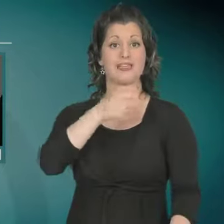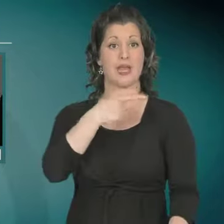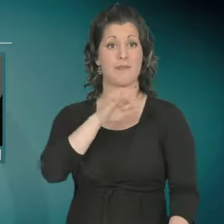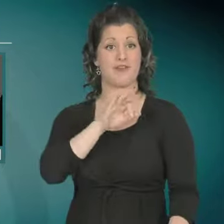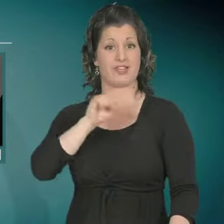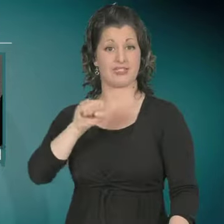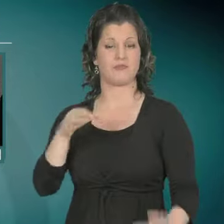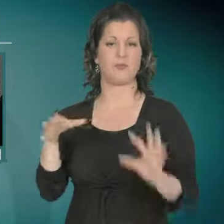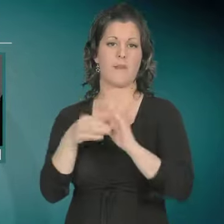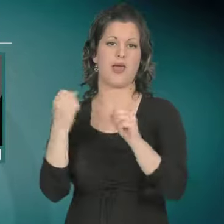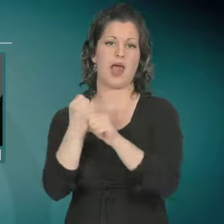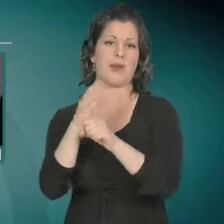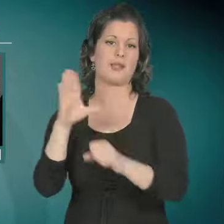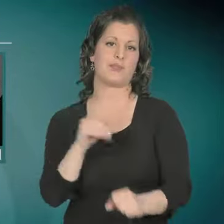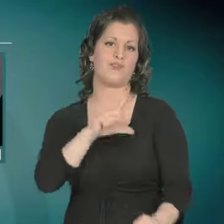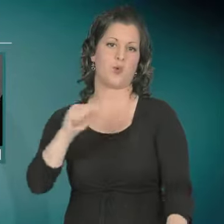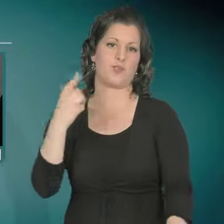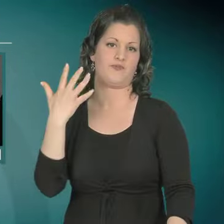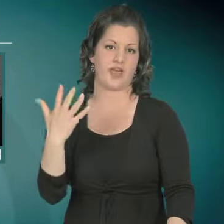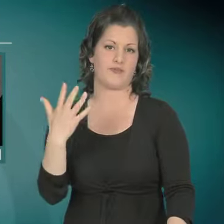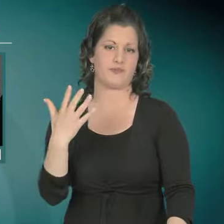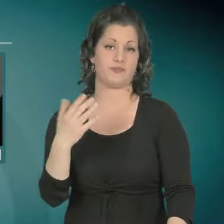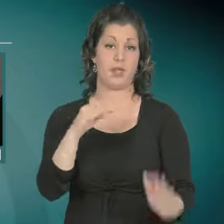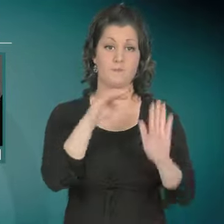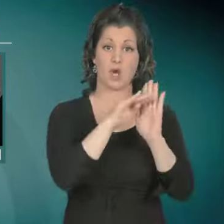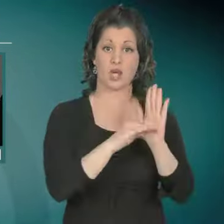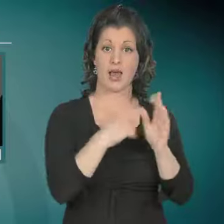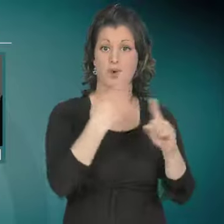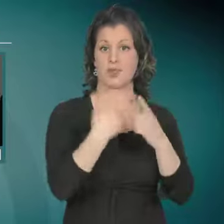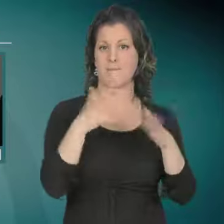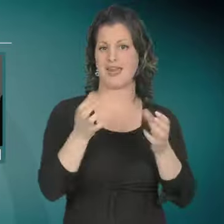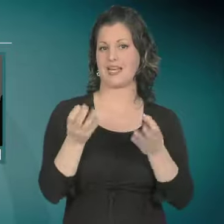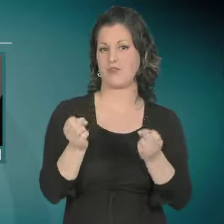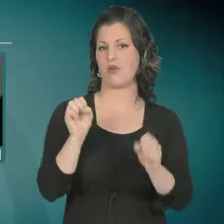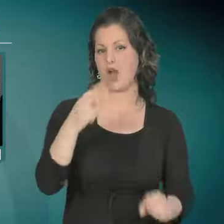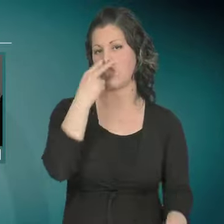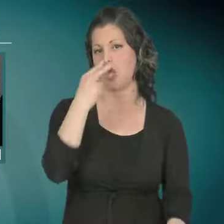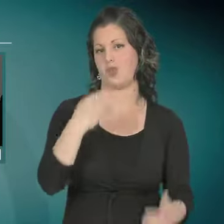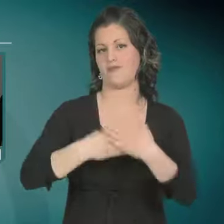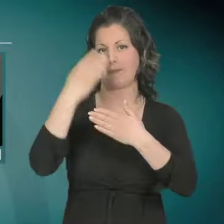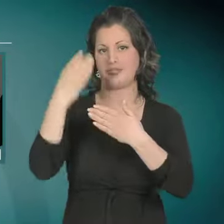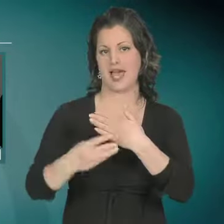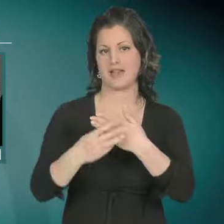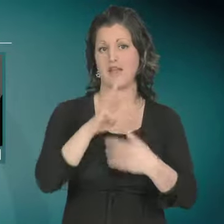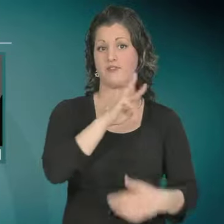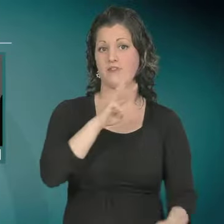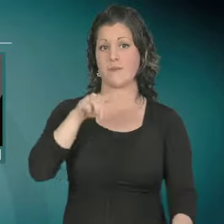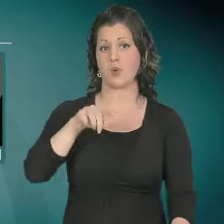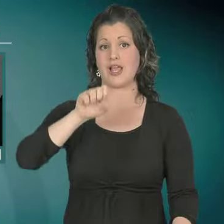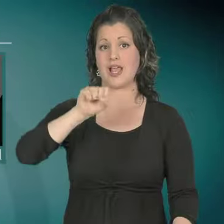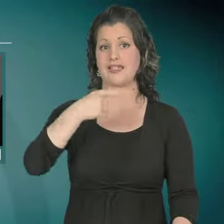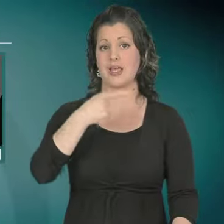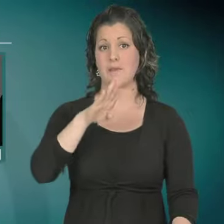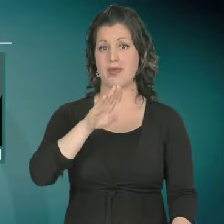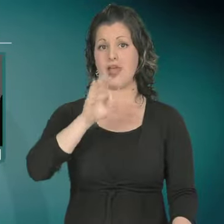der SGB FSS zusammen mit Focus 5. Das genaue Programm und weitere Informationen können auf